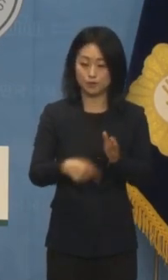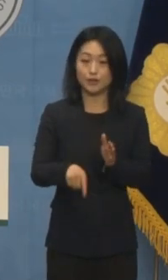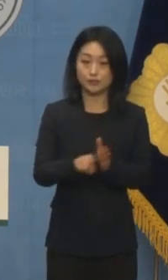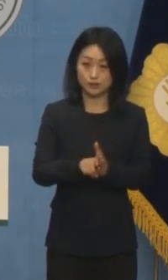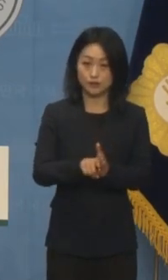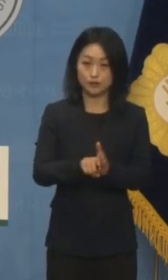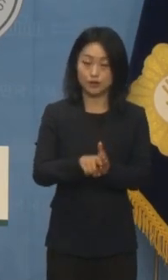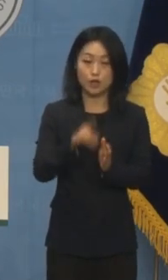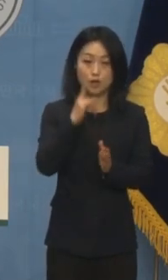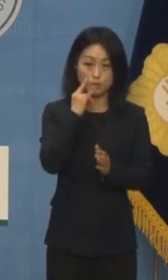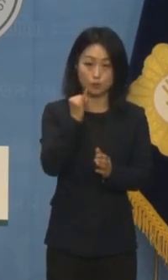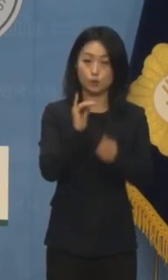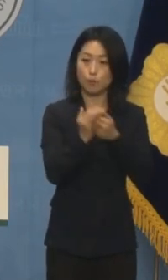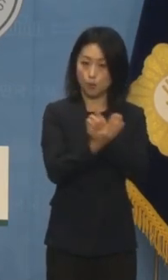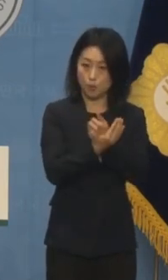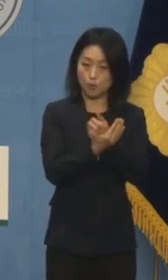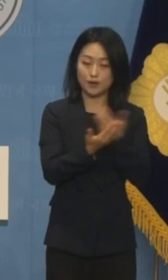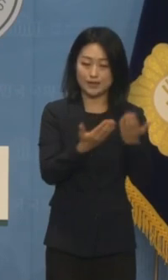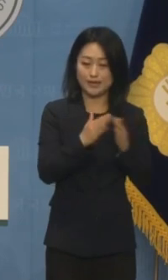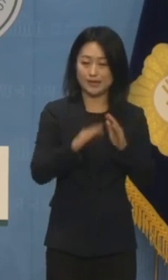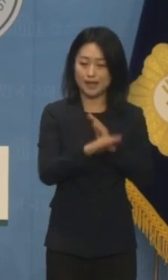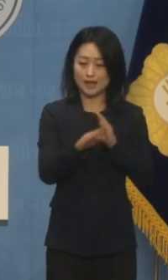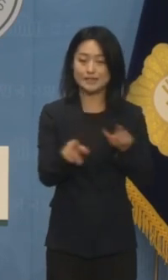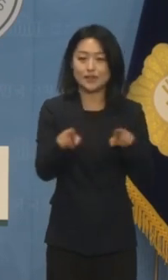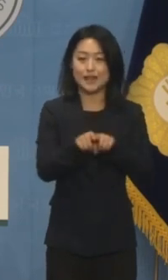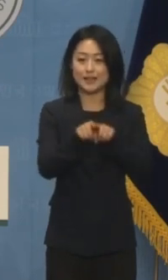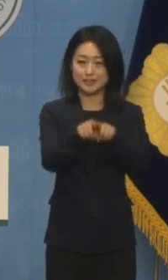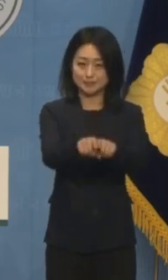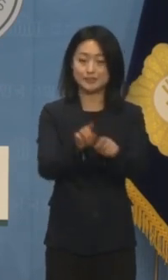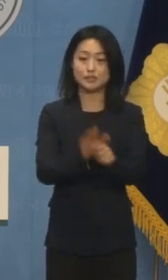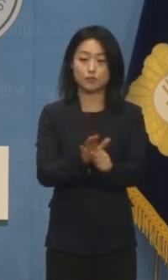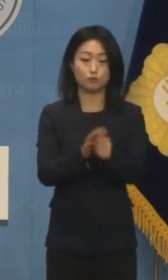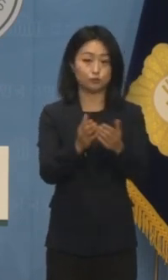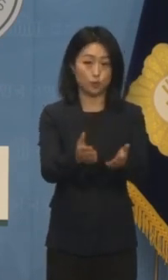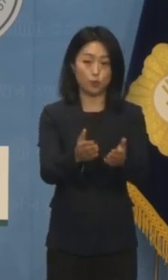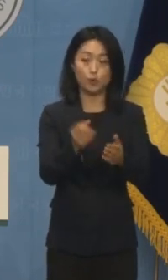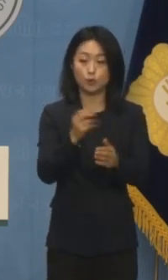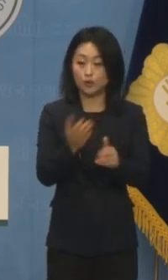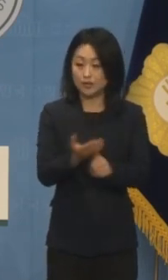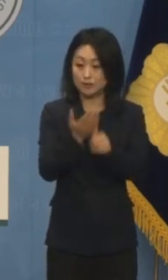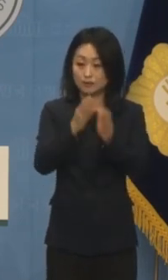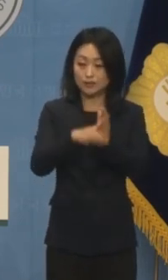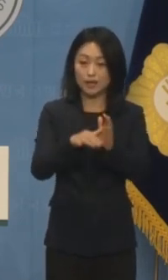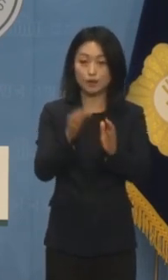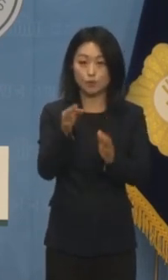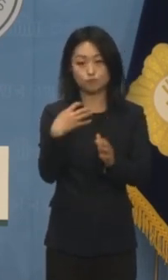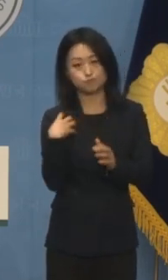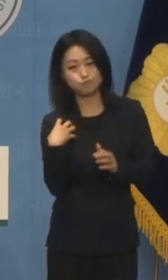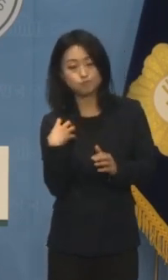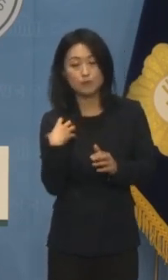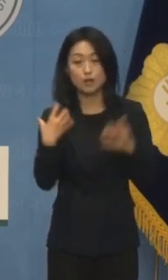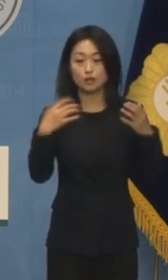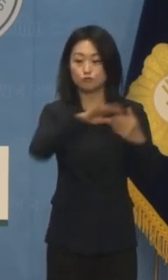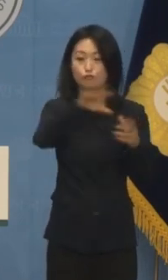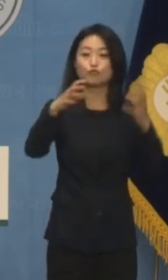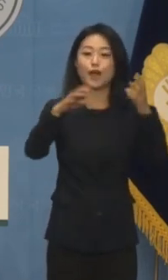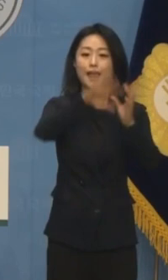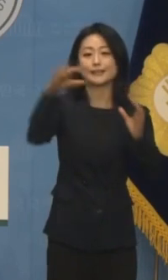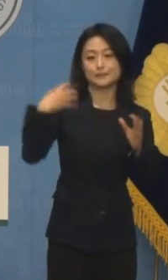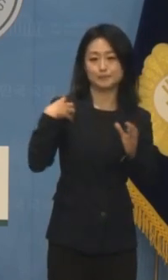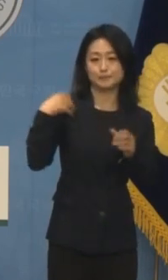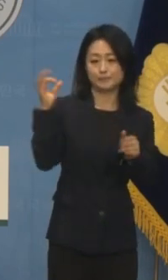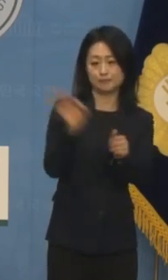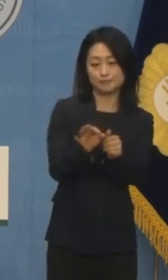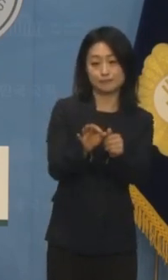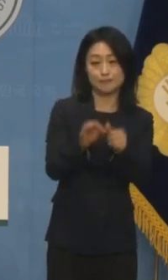위해서는 모성보호, 일가정 양립 지원과 함께 양육에 따른 경제적 부담을 국가가 함께 책임지고